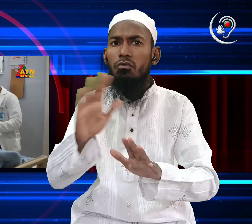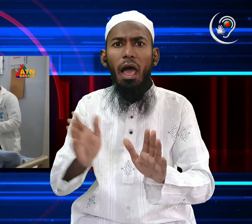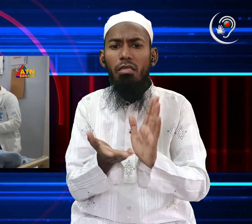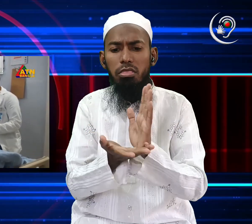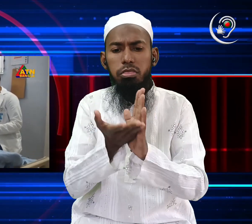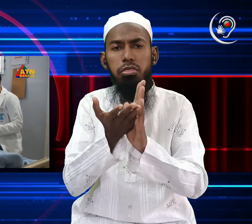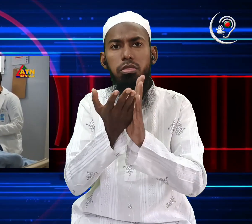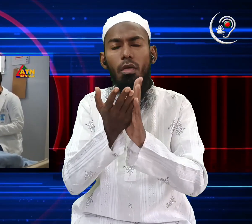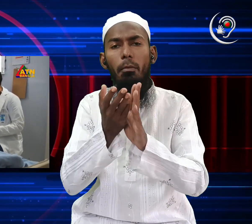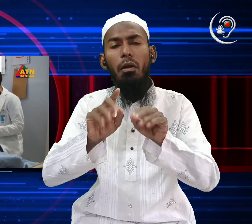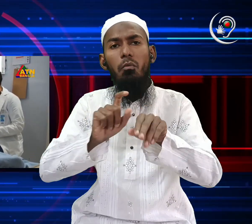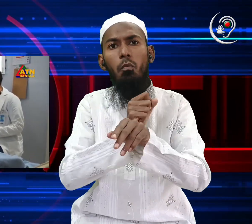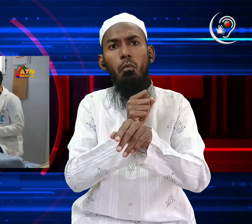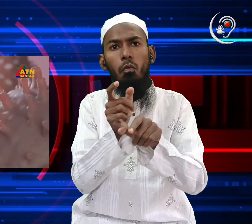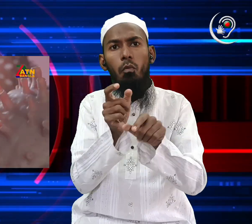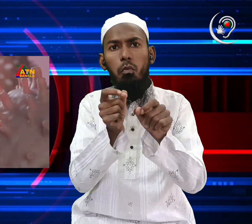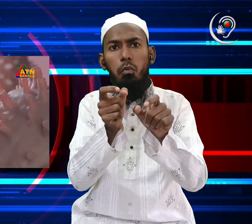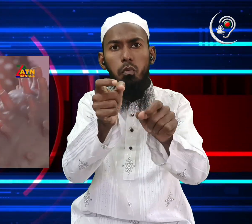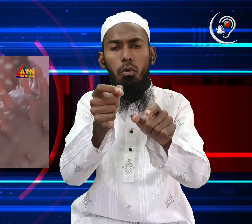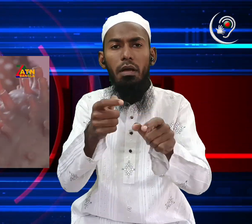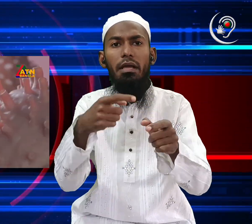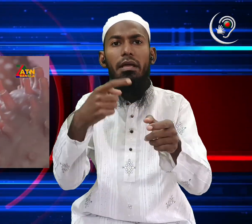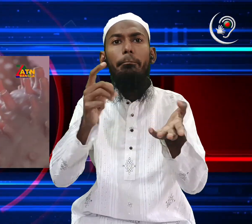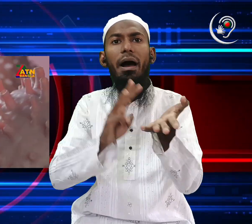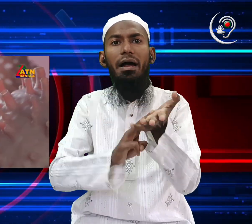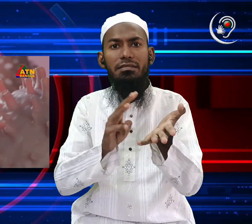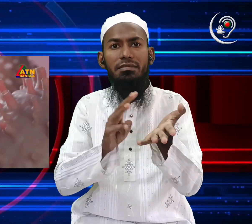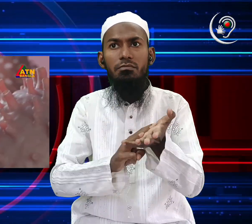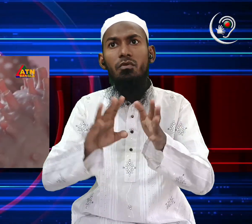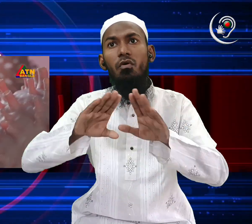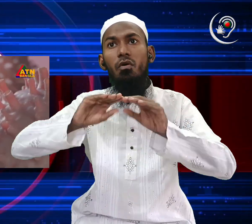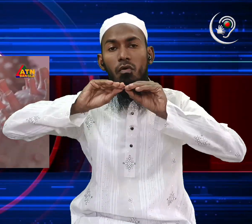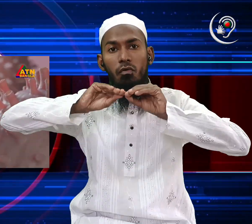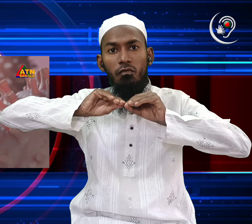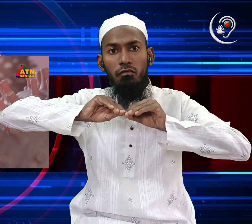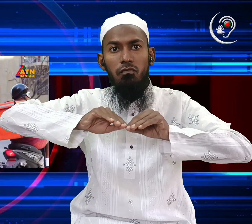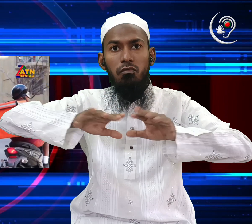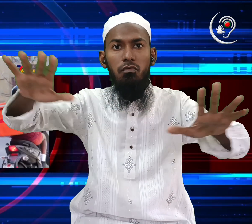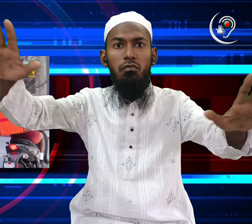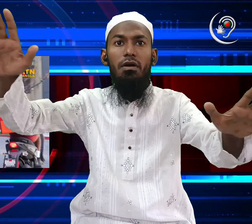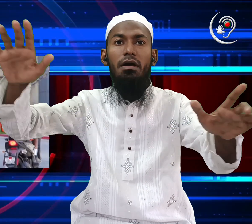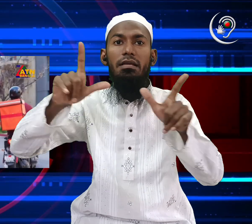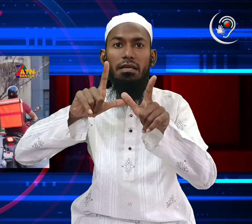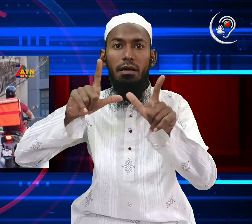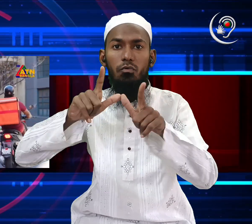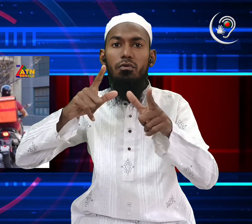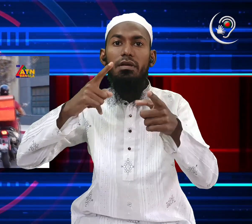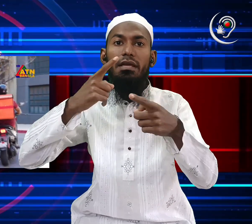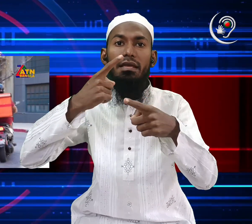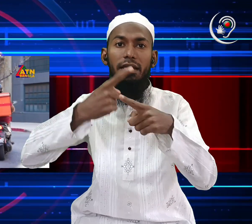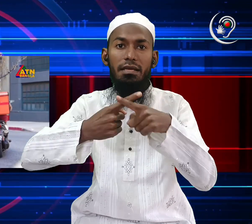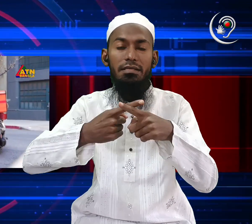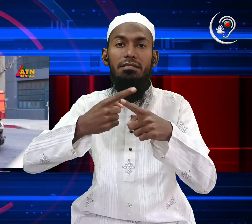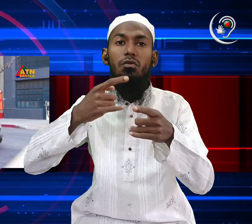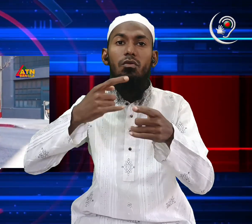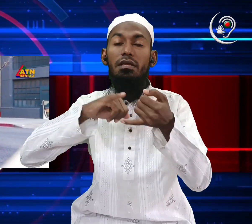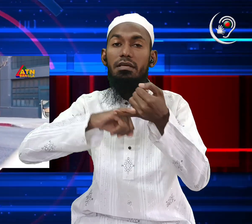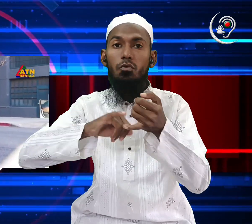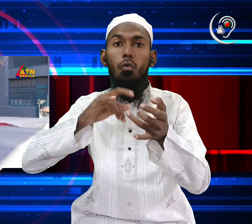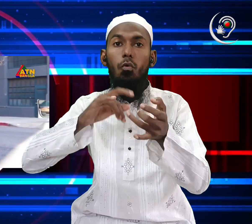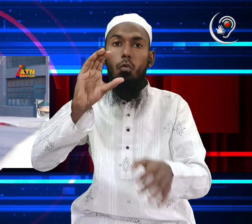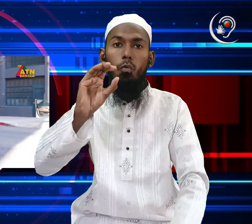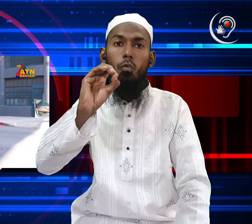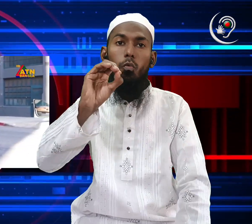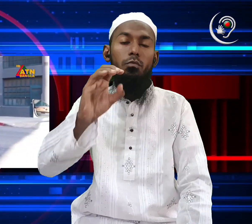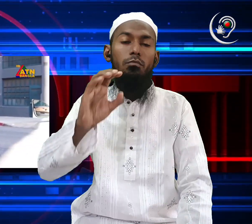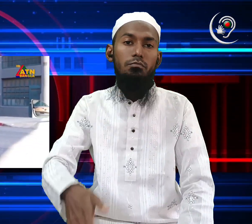হওয়ায় অবশেষে ওই বছরের ১১ই মার্চ করোনাকে মহামারী হিসেবে ঘোষণা করে WHO। মহামারী শুরু হওয়ার অবিশ্বাস্য দ্রুততার সঙ্গে